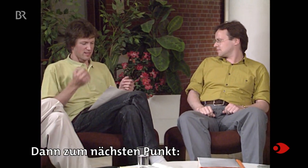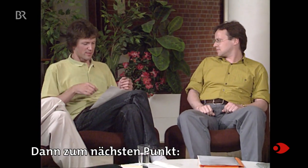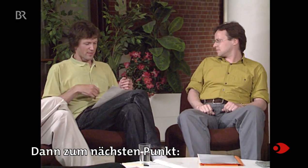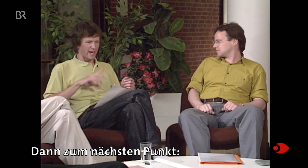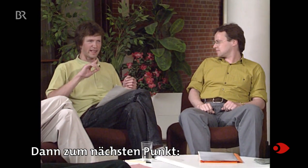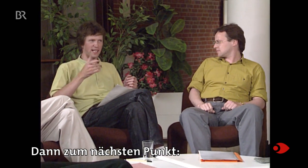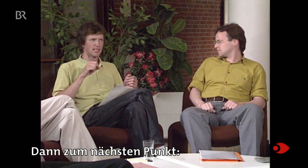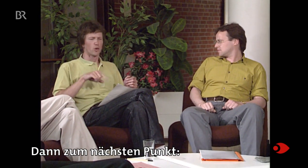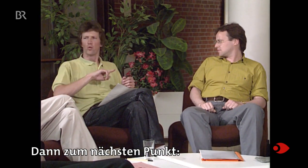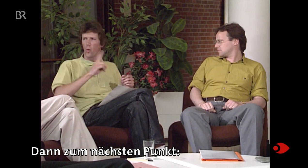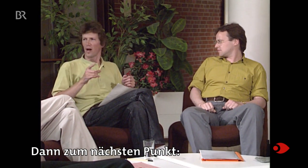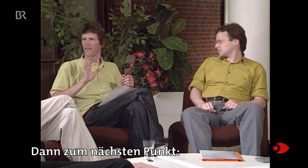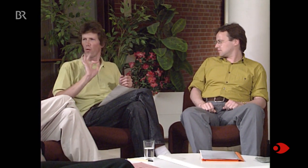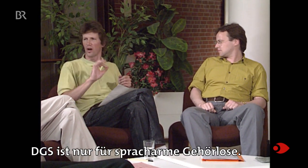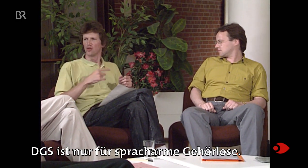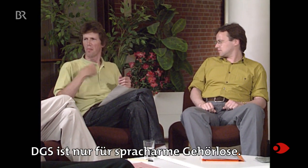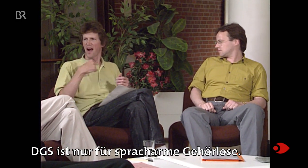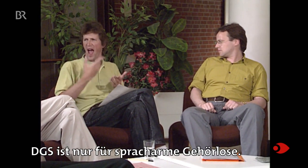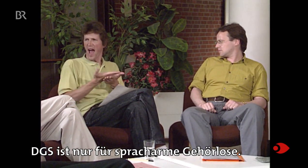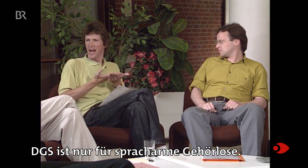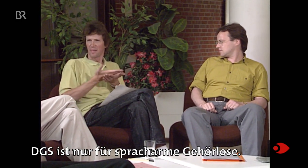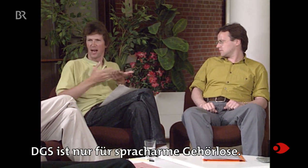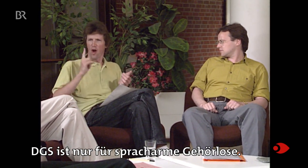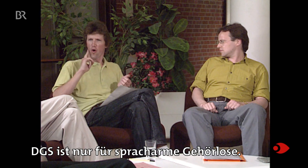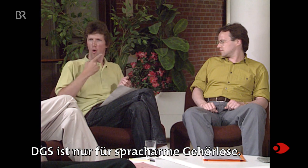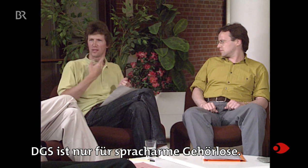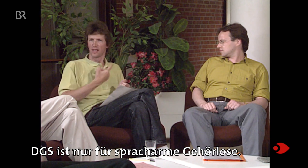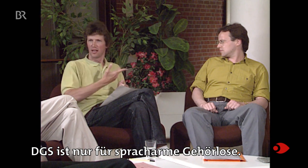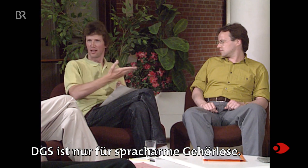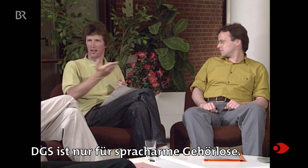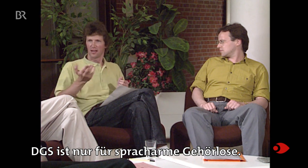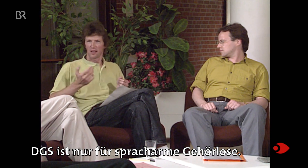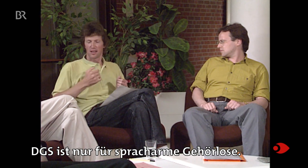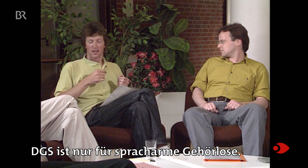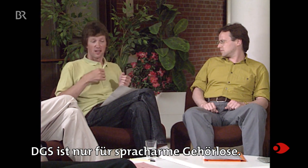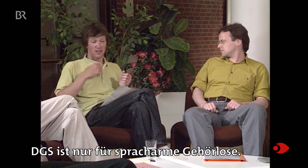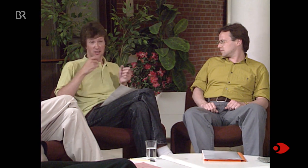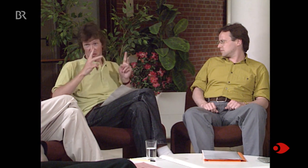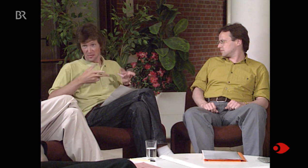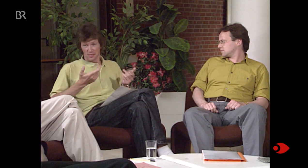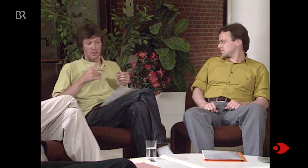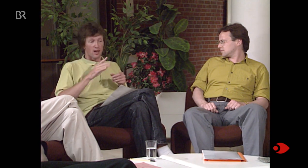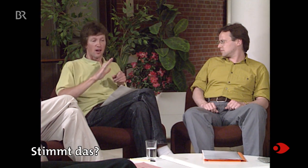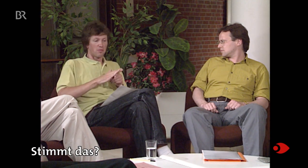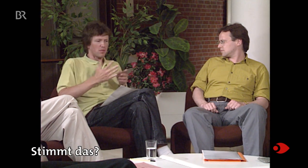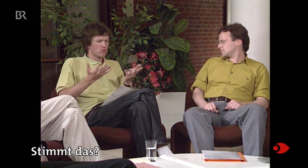Dann zum nächsten Punkt. DGS ist nur für spracharme Gehörlose. Stimmt das?